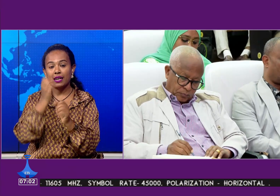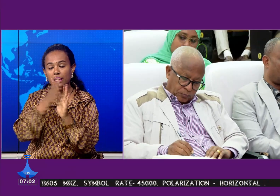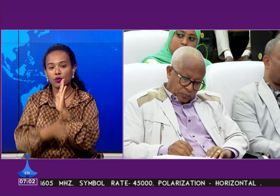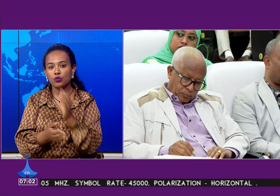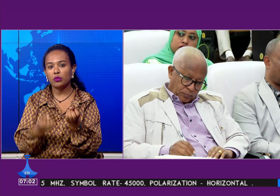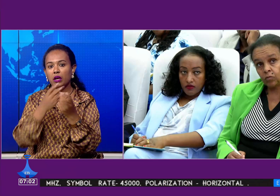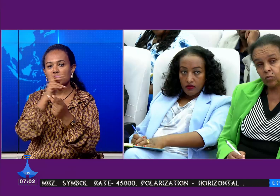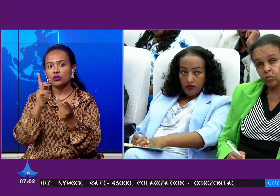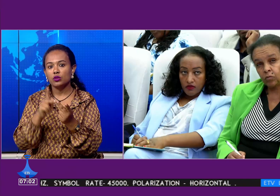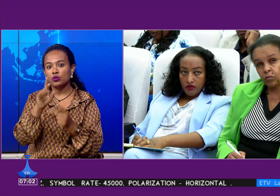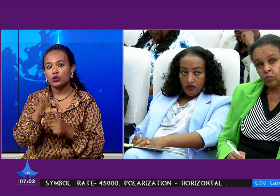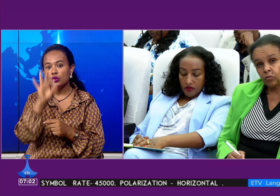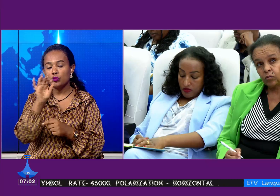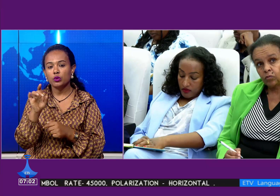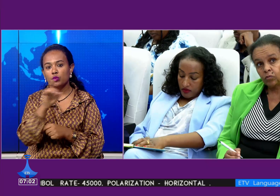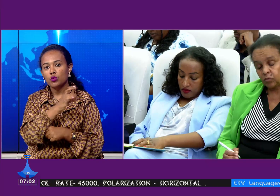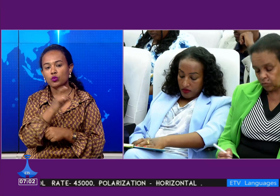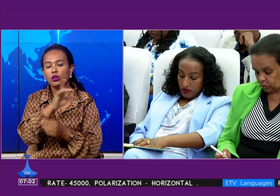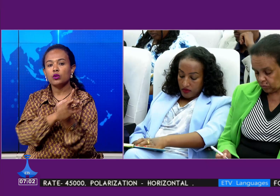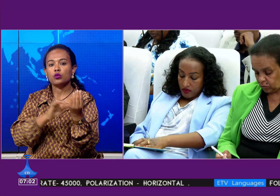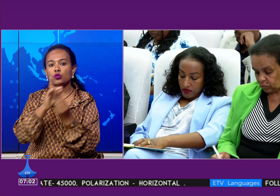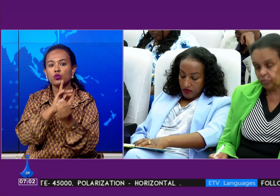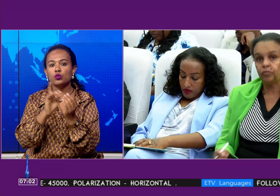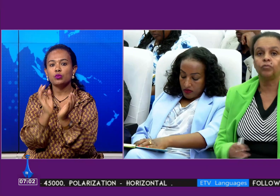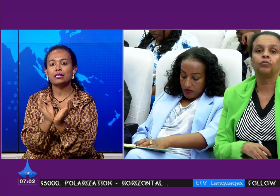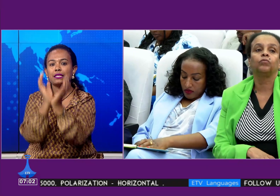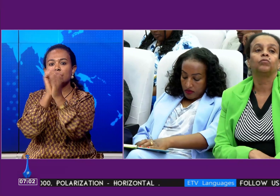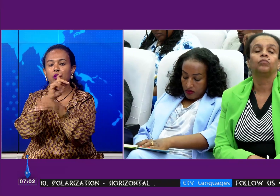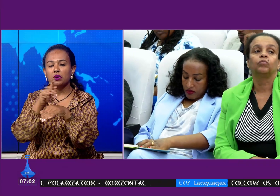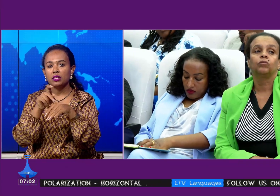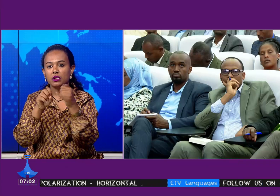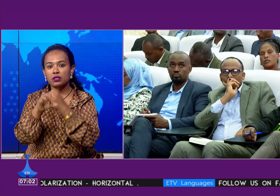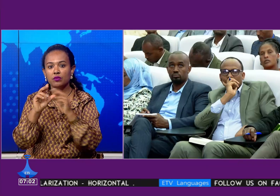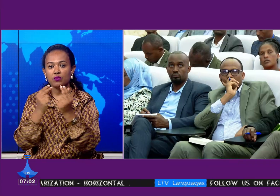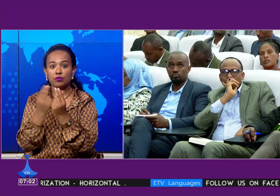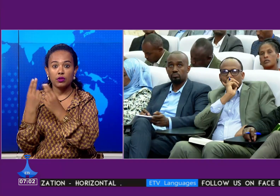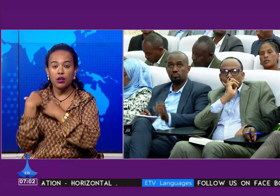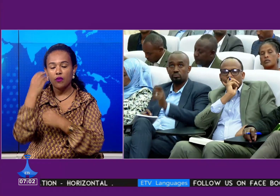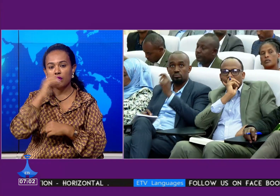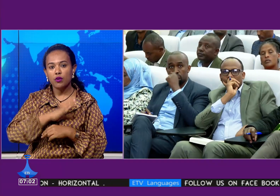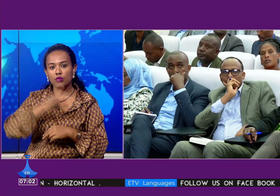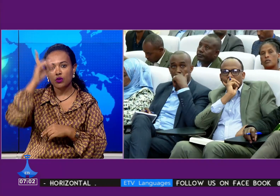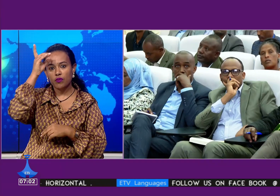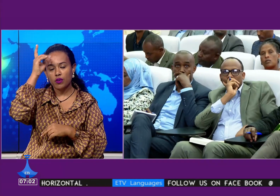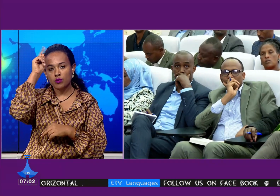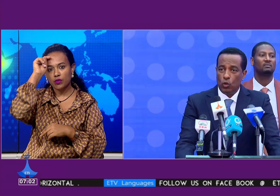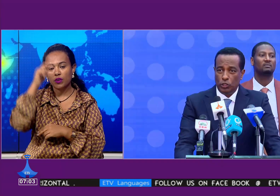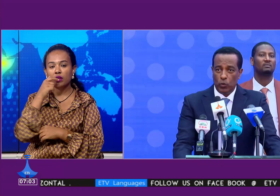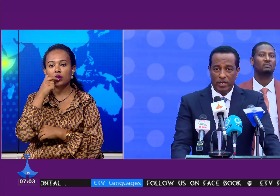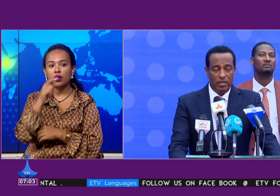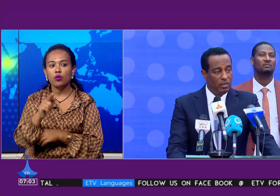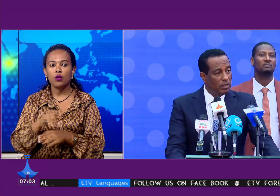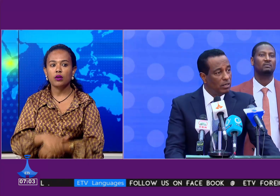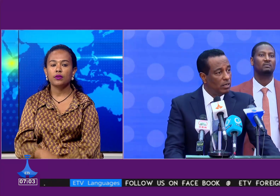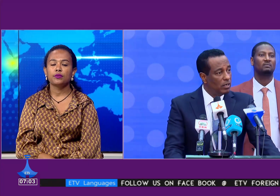በርካታ ስኬቶች የተገኙበት መሆኑንም የክልሉ ብልጽግና ፓርቲ ቅርንጫፍ ጽህፈት ቤት ኃላፊ አቶ ከፍያለው ተፈራ ተናግረዋል።